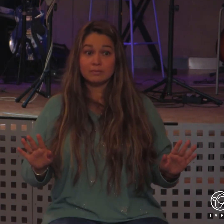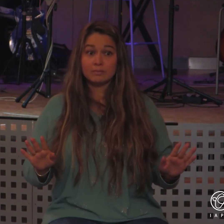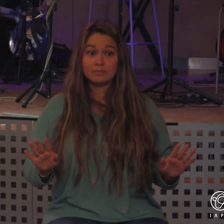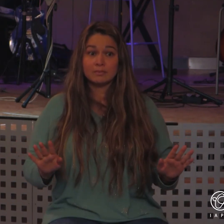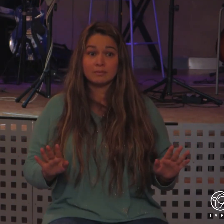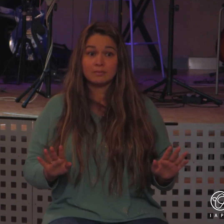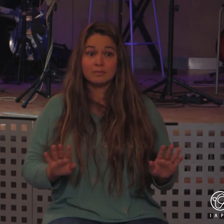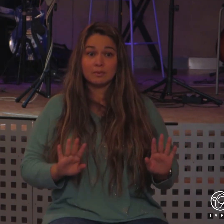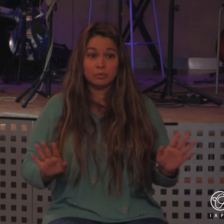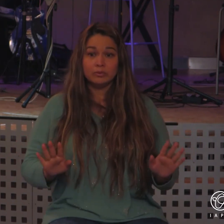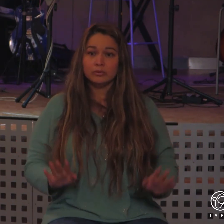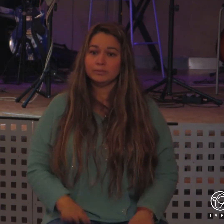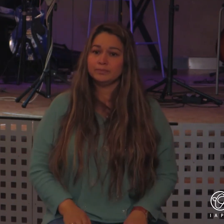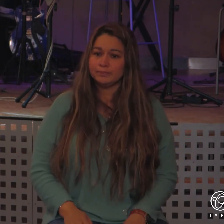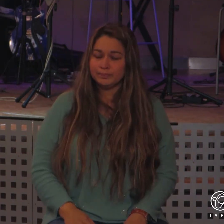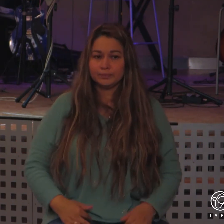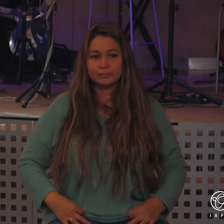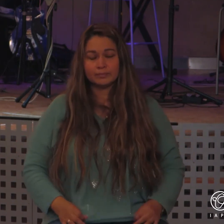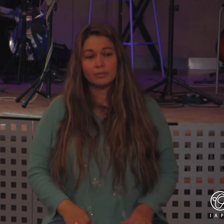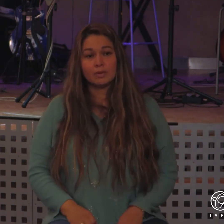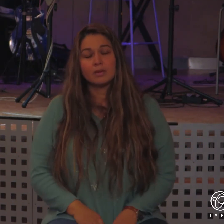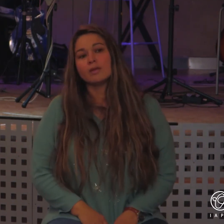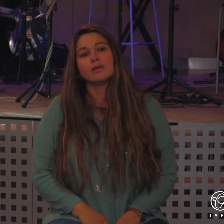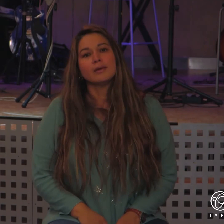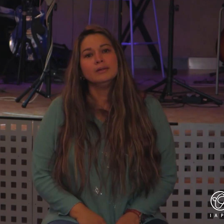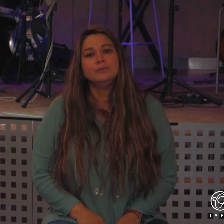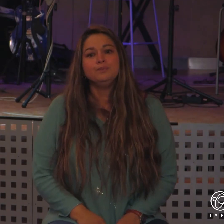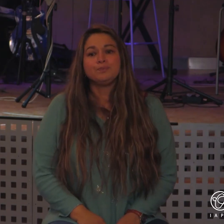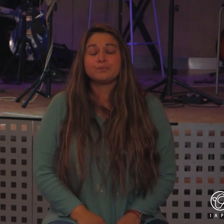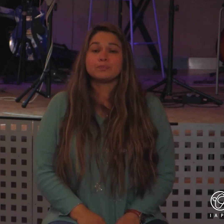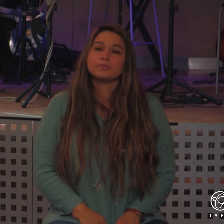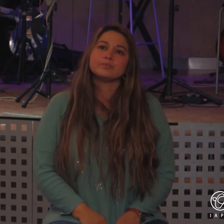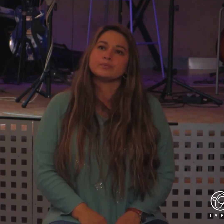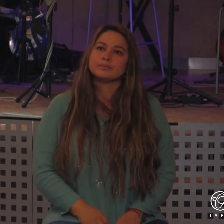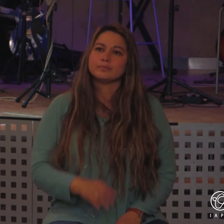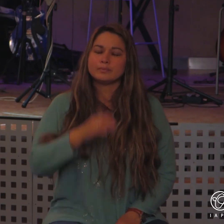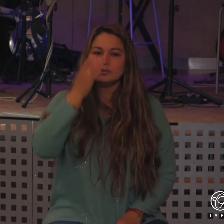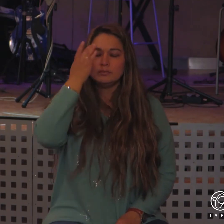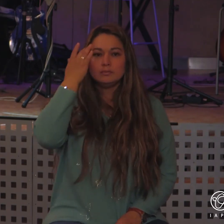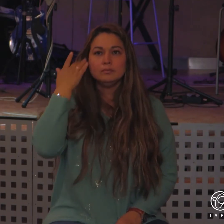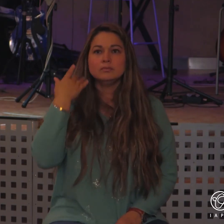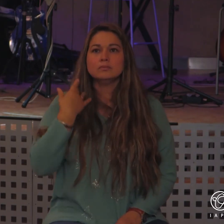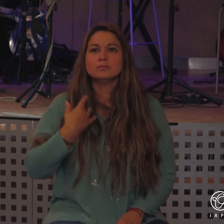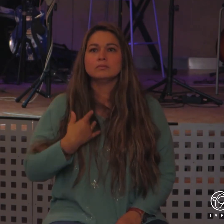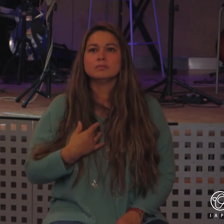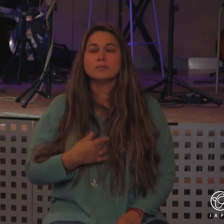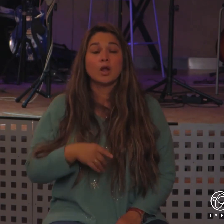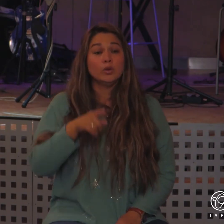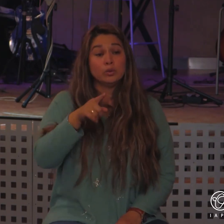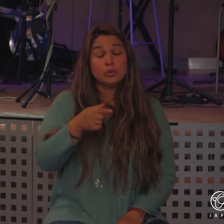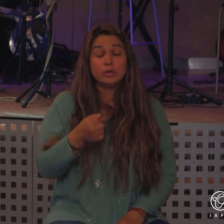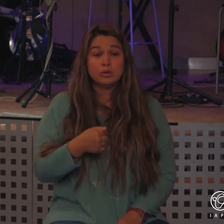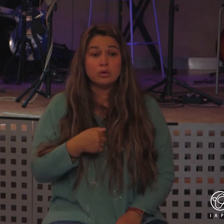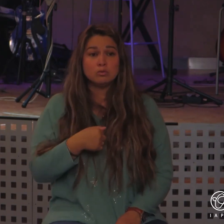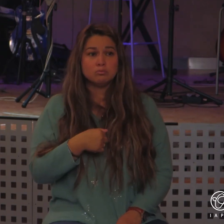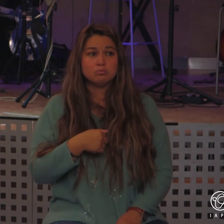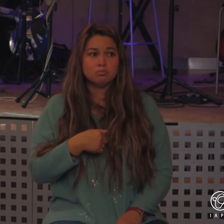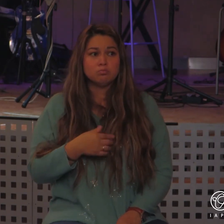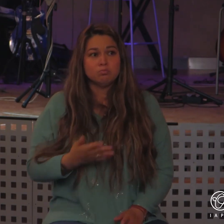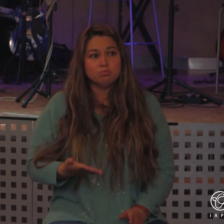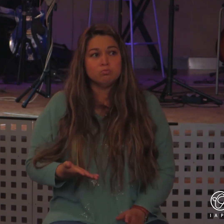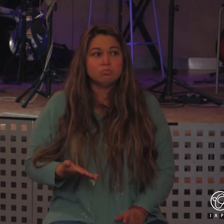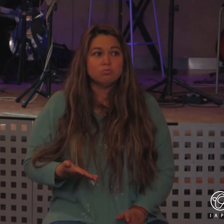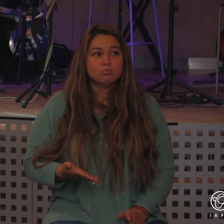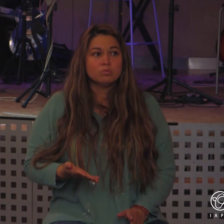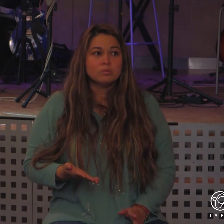lo puede mover nadie. Nadie. Fíjate que tú y yo podemos estar condenados y